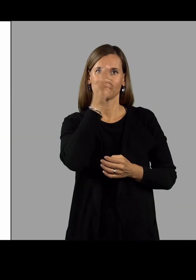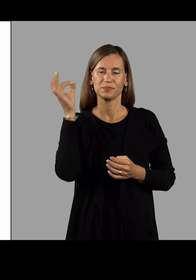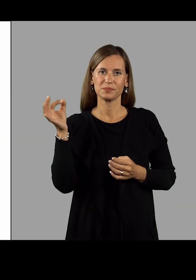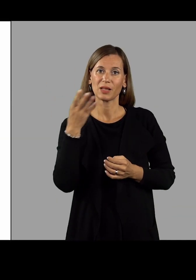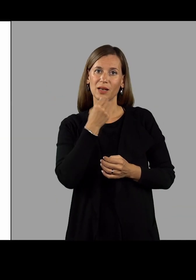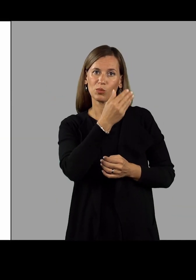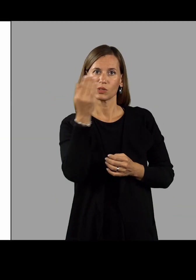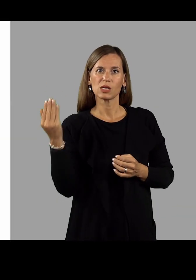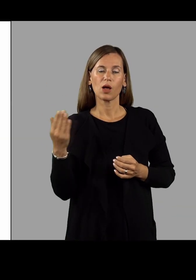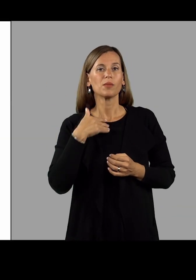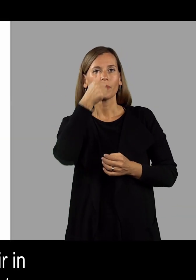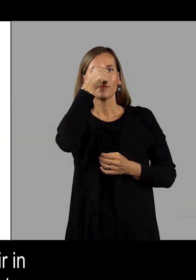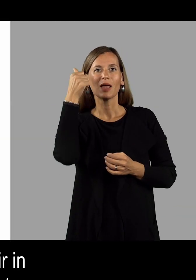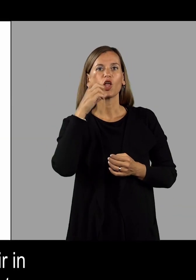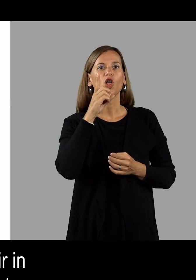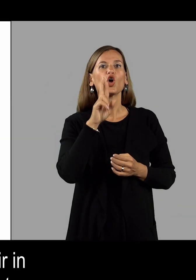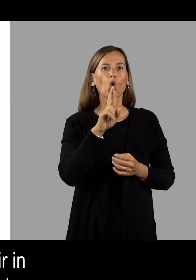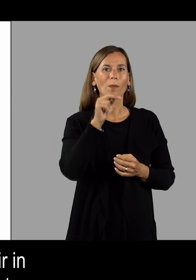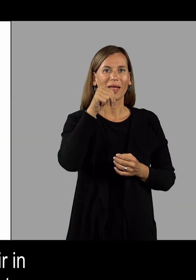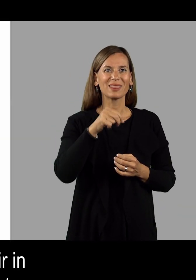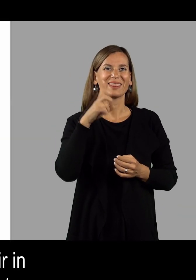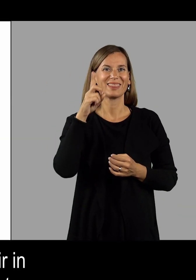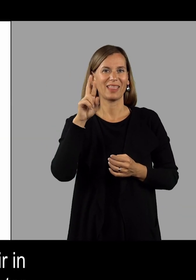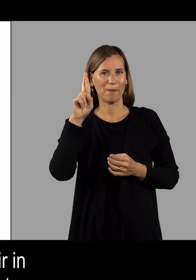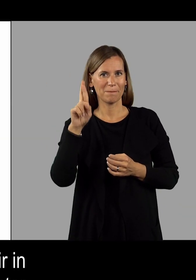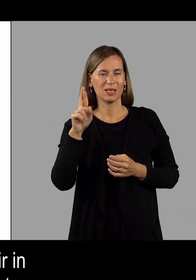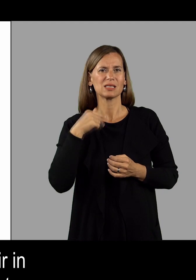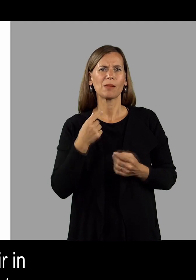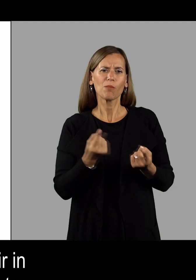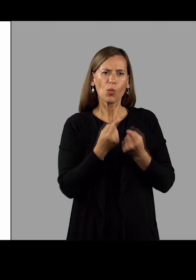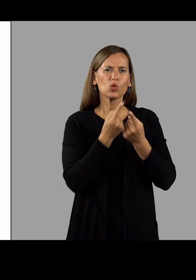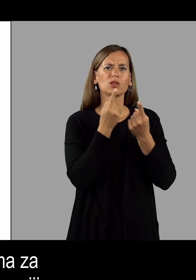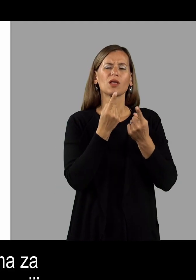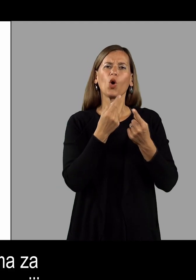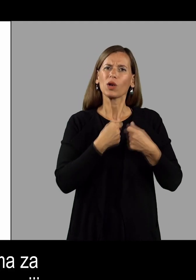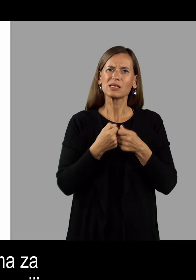bo projekt uspešno izveden.